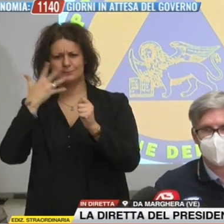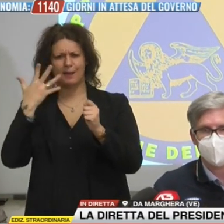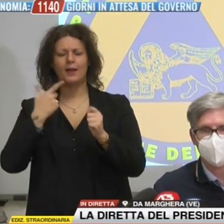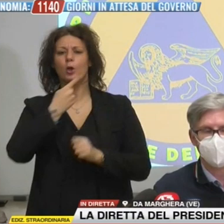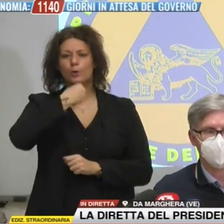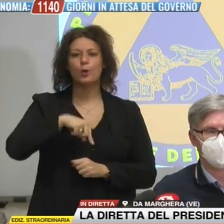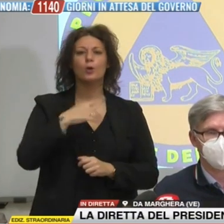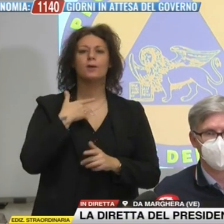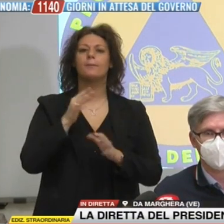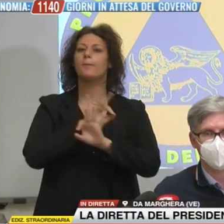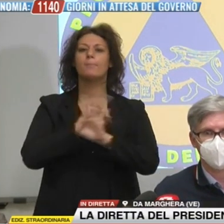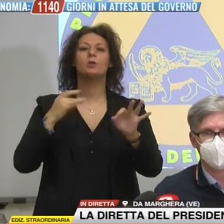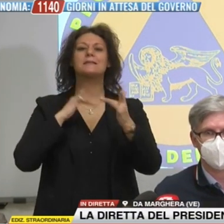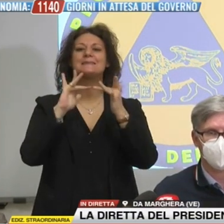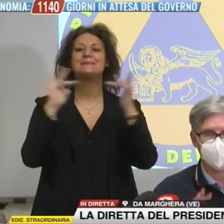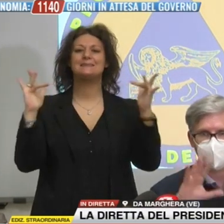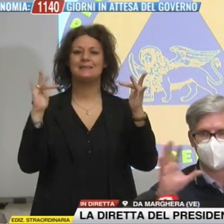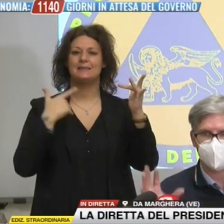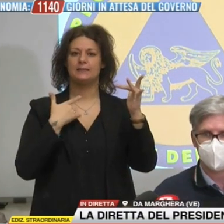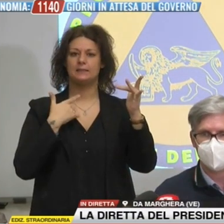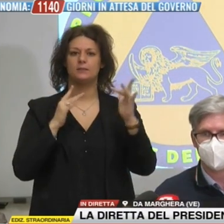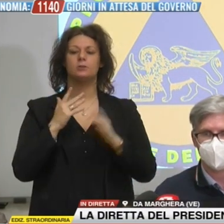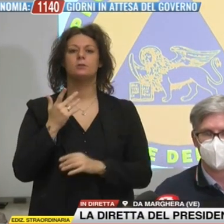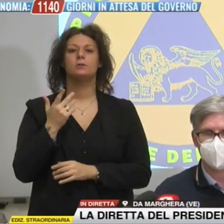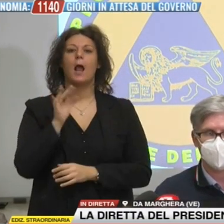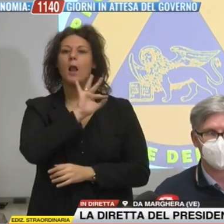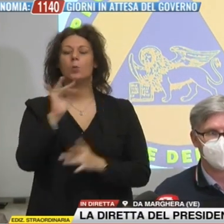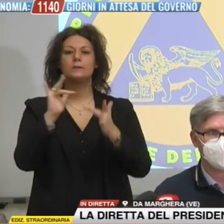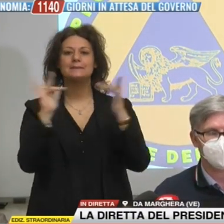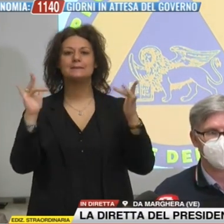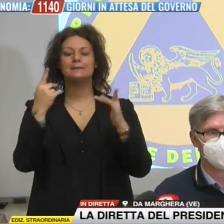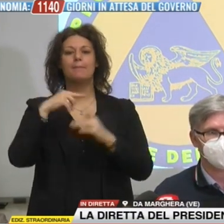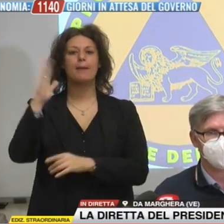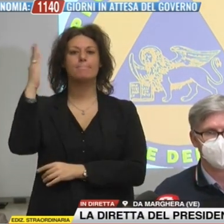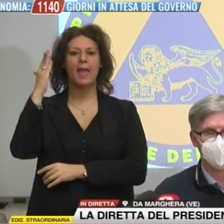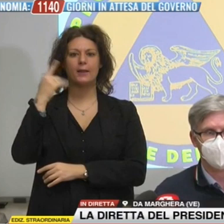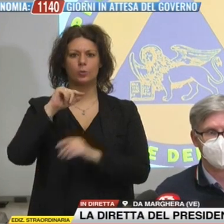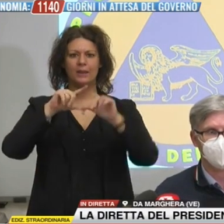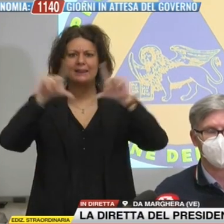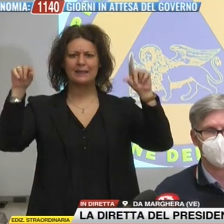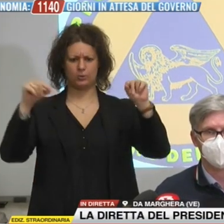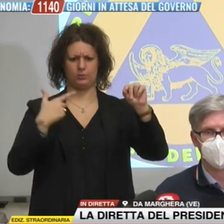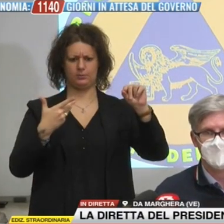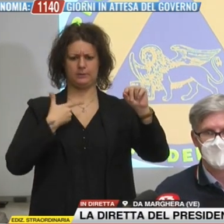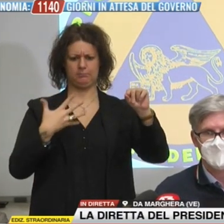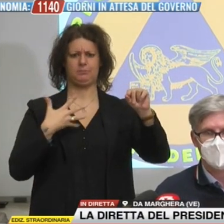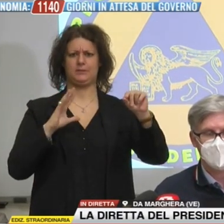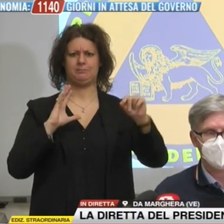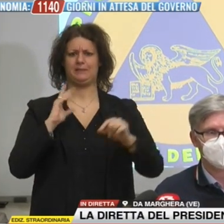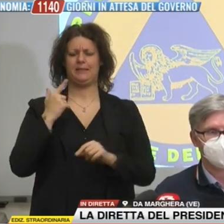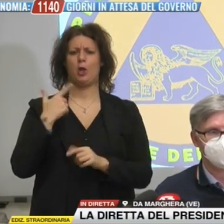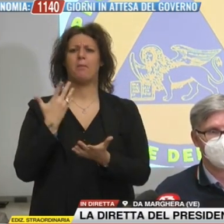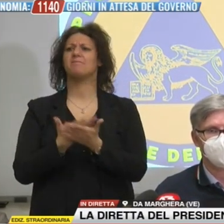Abbiamo dei siti che pubblicano previsioni a volte con titoli piuttosto inquietanti e che poi vengono smentiti dai fatti. Io invito tutti